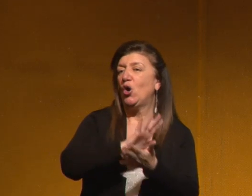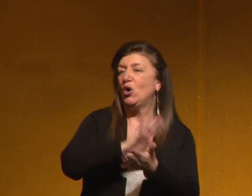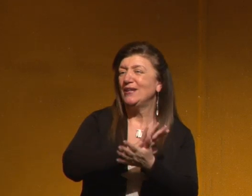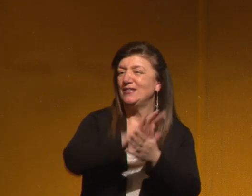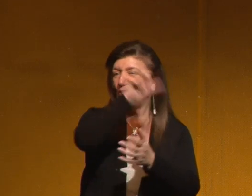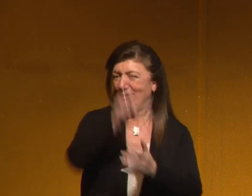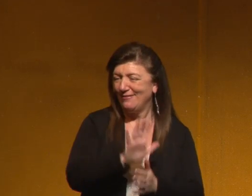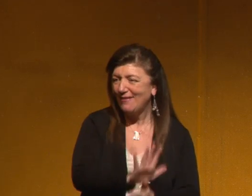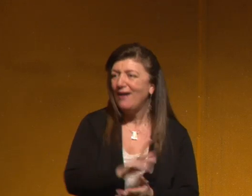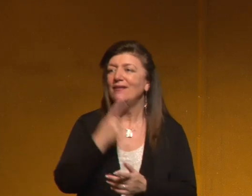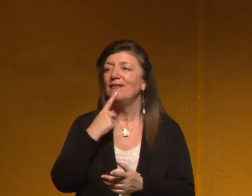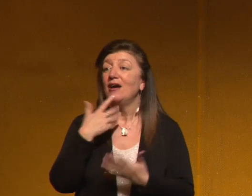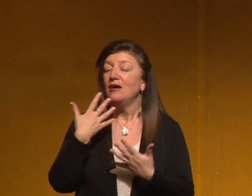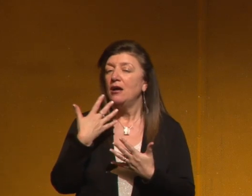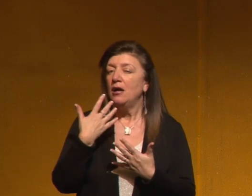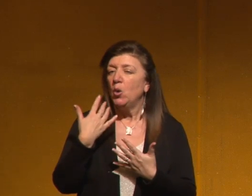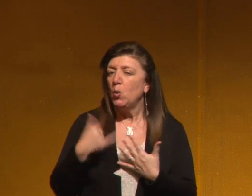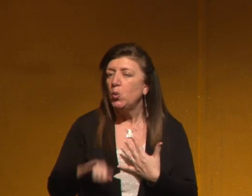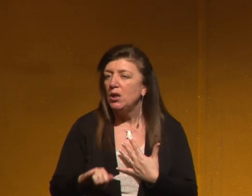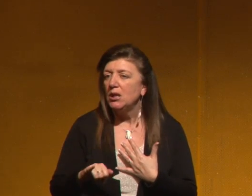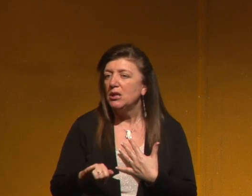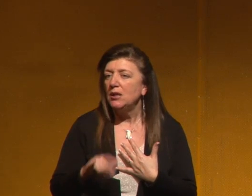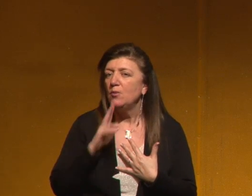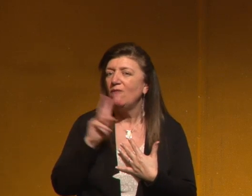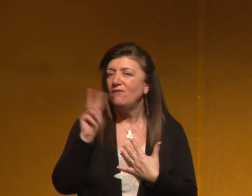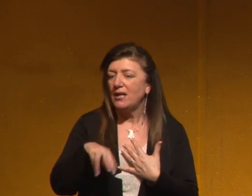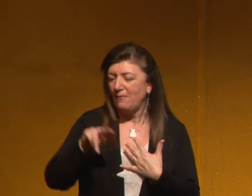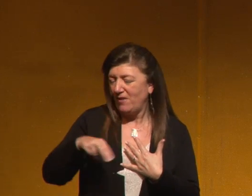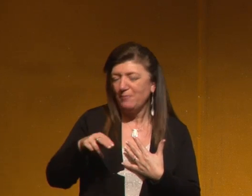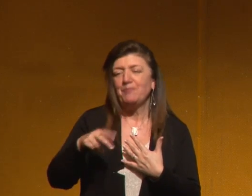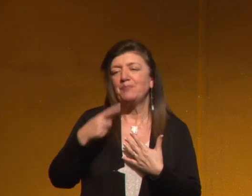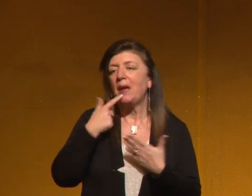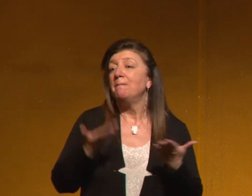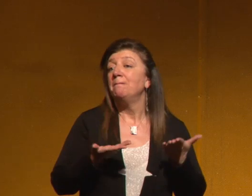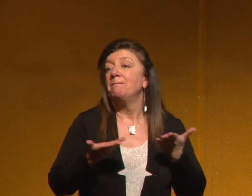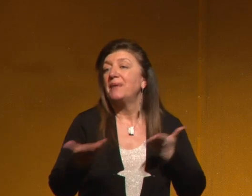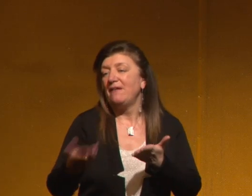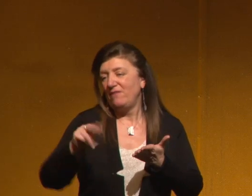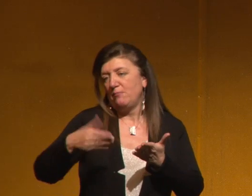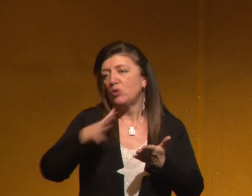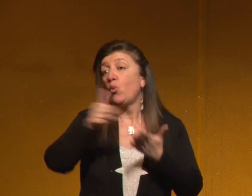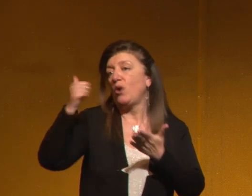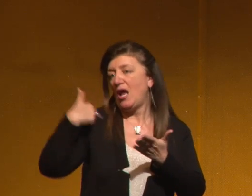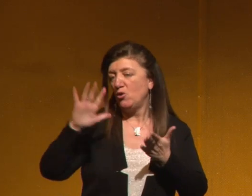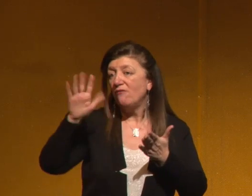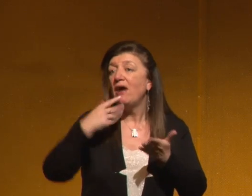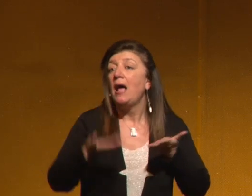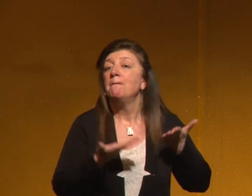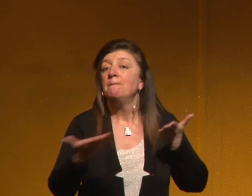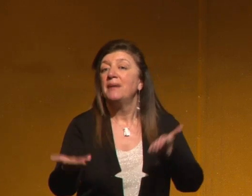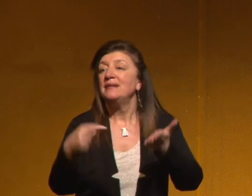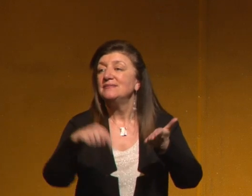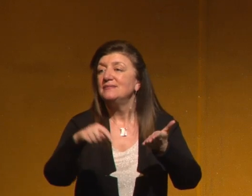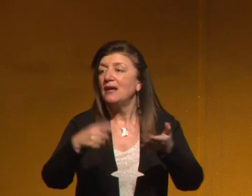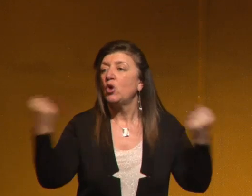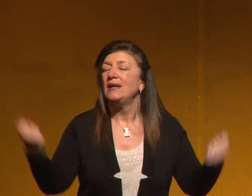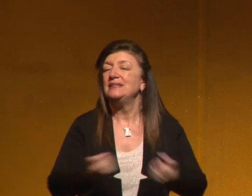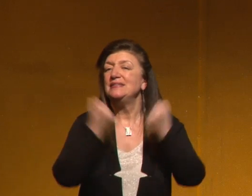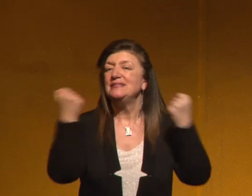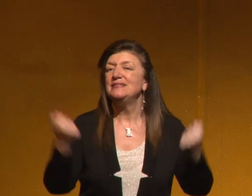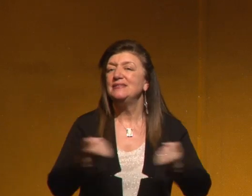firmato mercoledì scopre sentato perché l'abbiamo firmato un anno fa presentate le iniziative conseguenti a quella